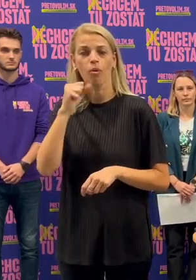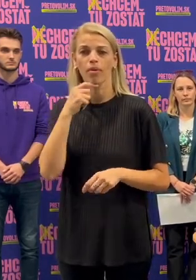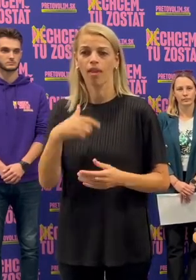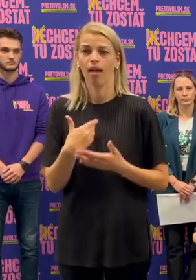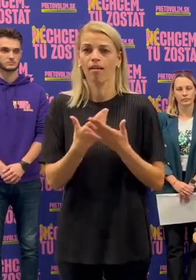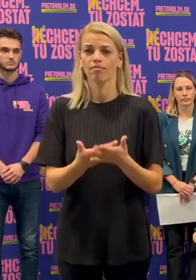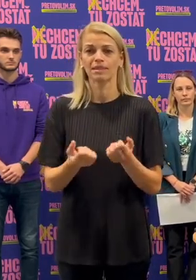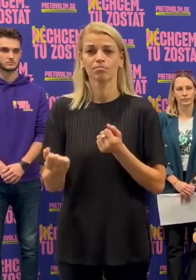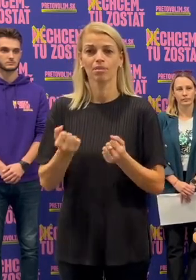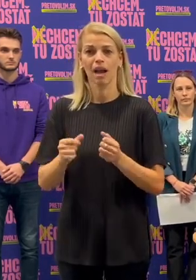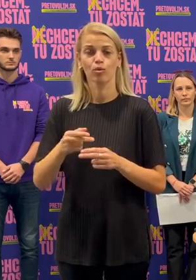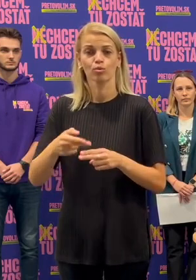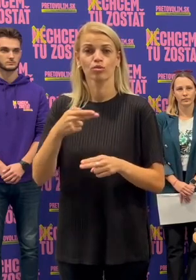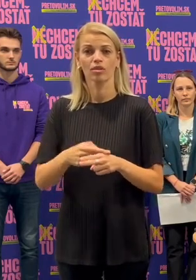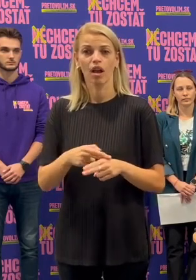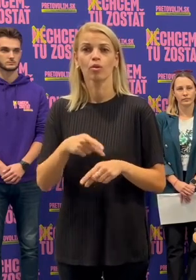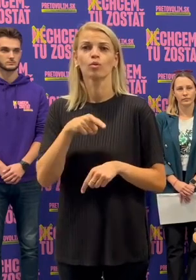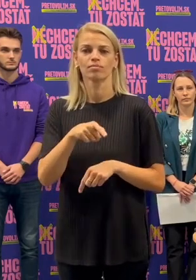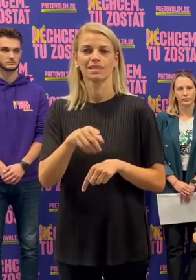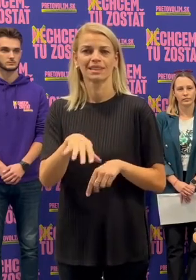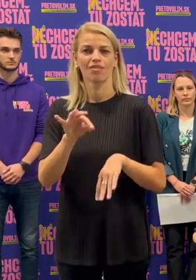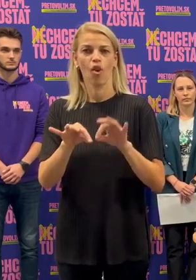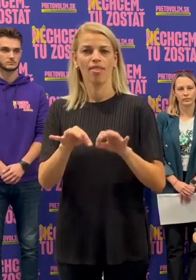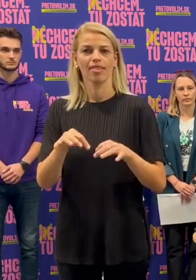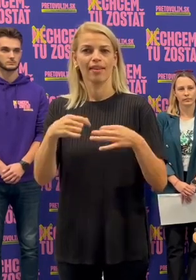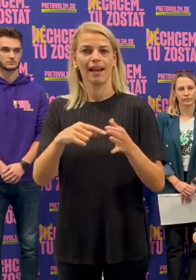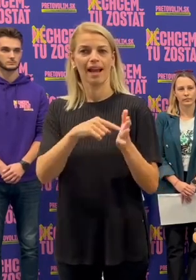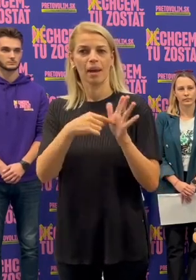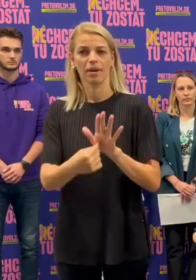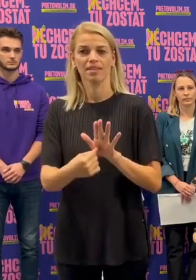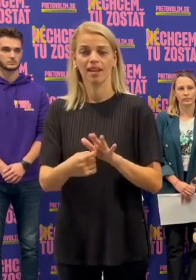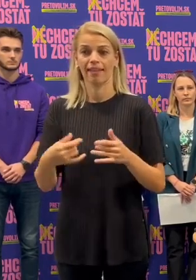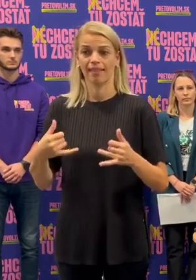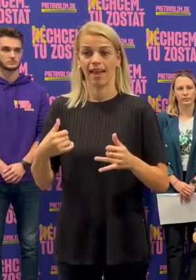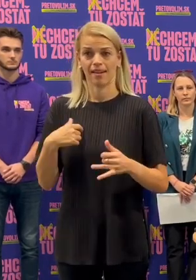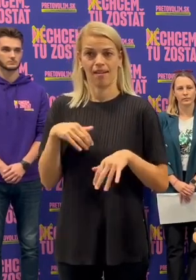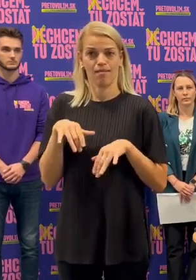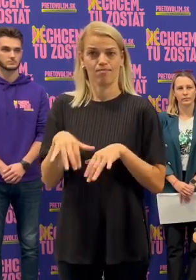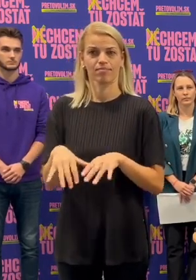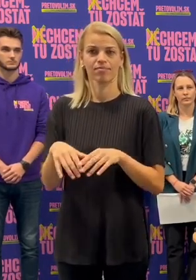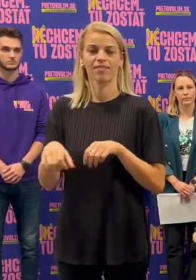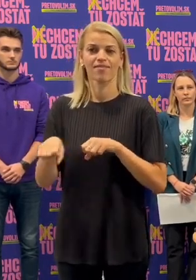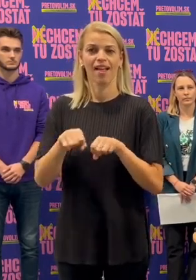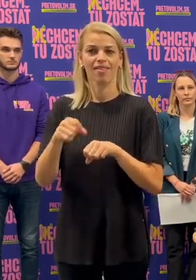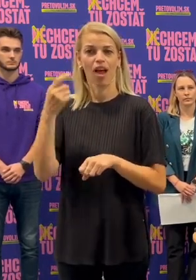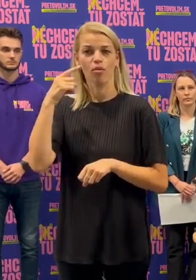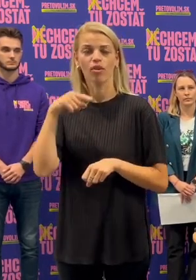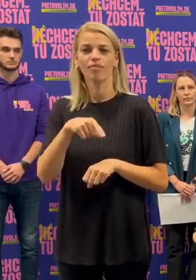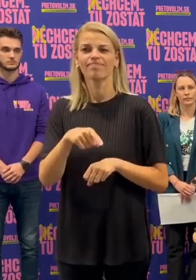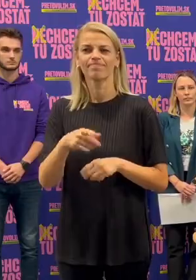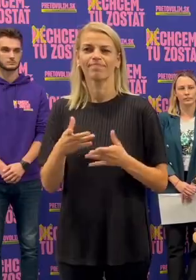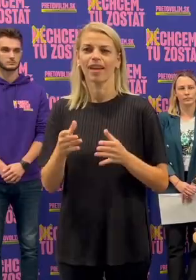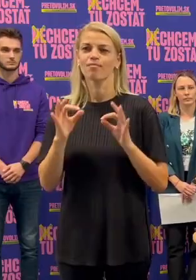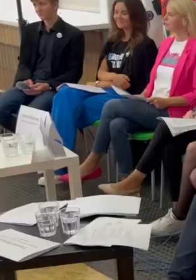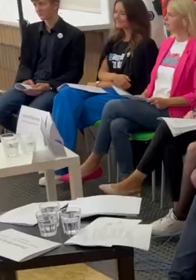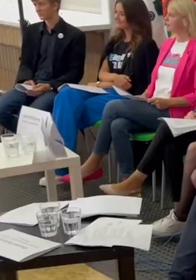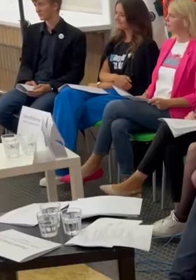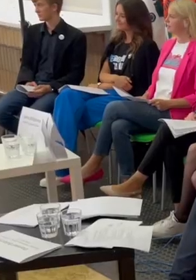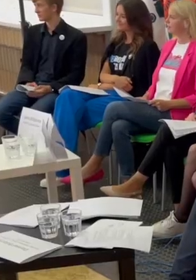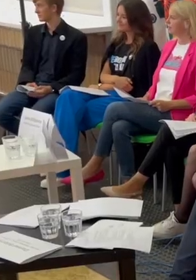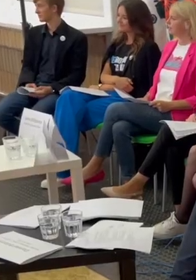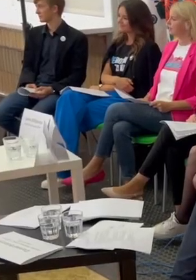krajiny naspäť do rúk zvolených reprezentantov. To, že sme sa tu vôbec ocitli, je výsledkom nedokonalosti politických procesov.